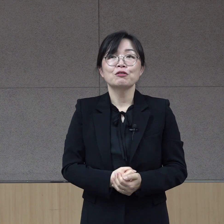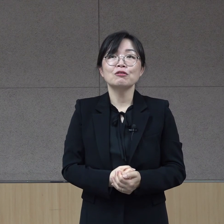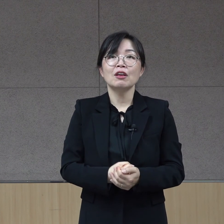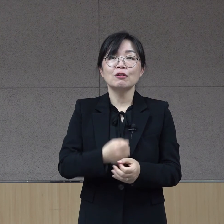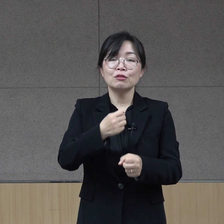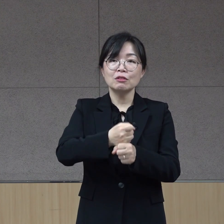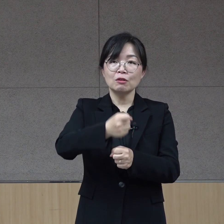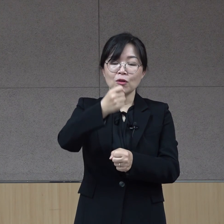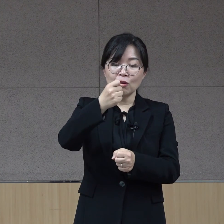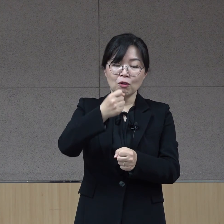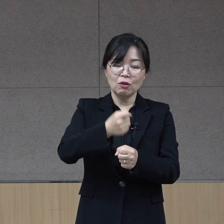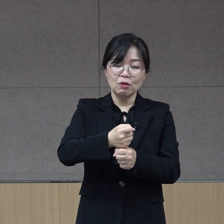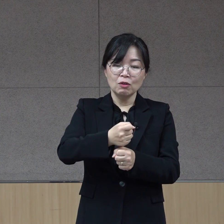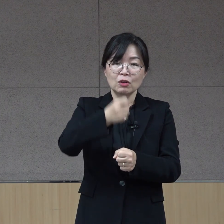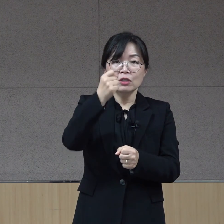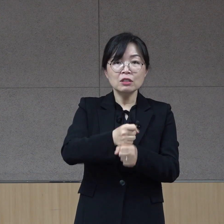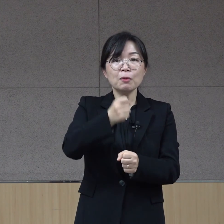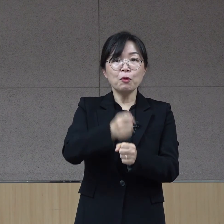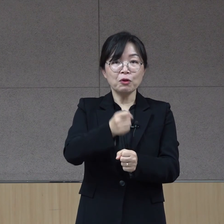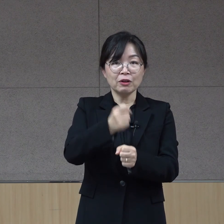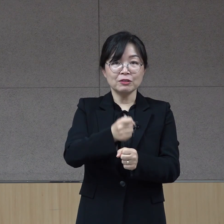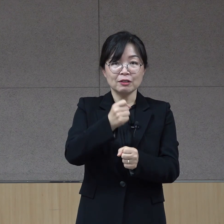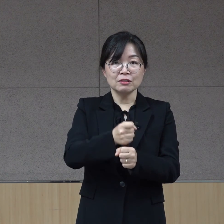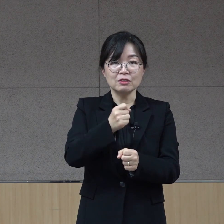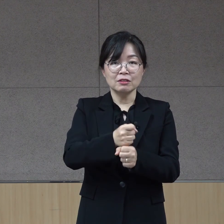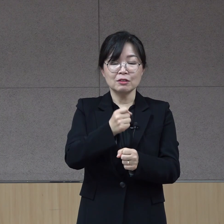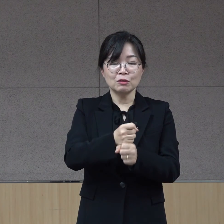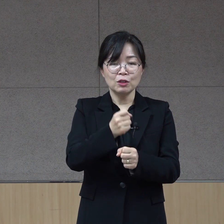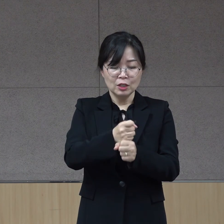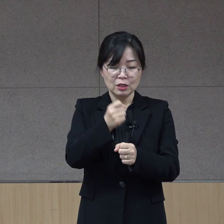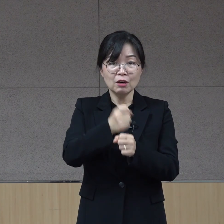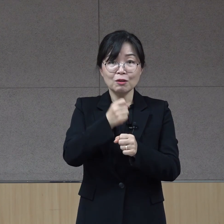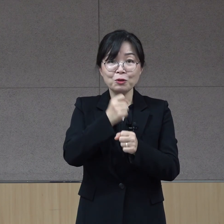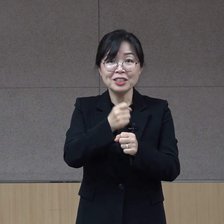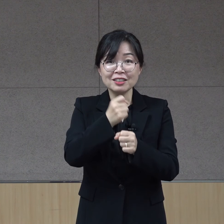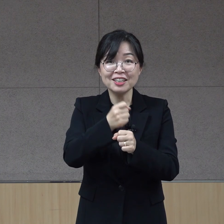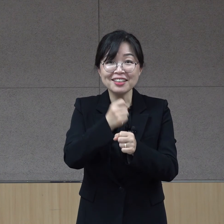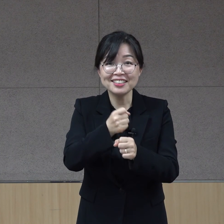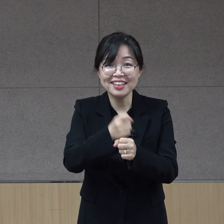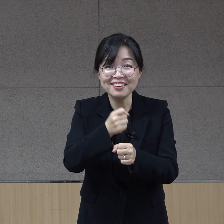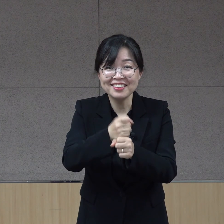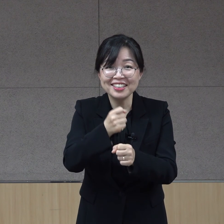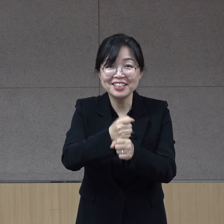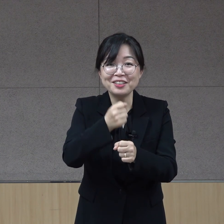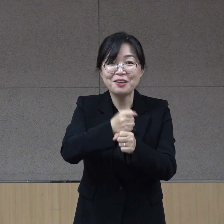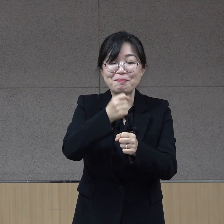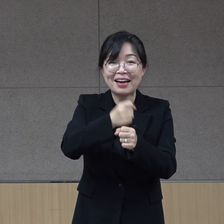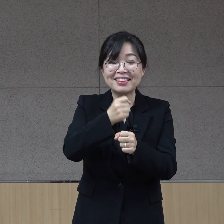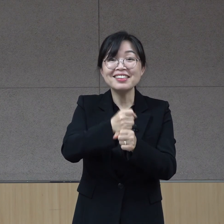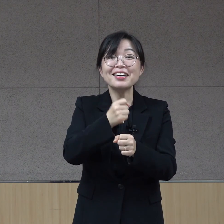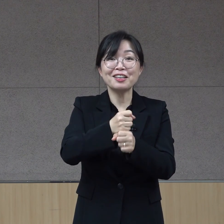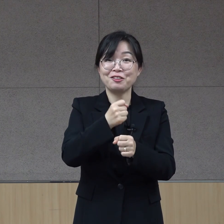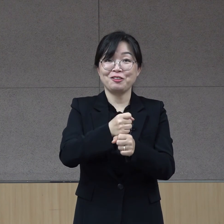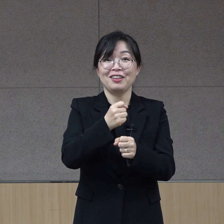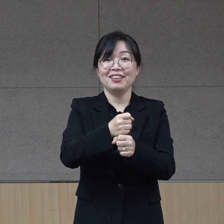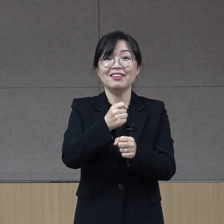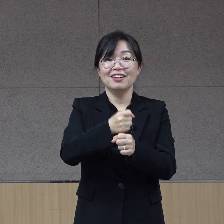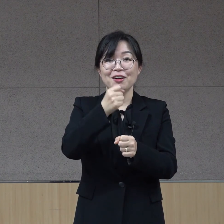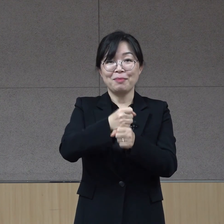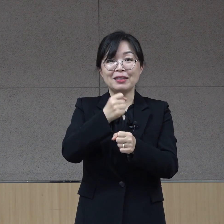그런데 이거를 이렇게 본 거예요, 저는. 그래서 혹시 이거 기억나세요? 이거는 만들다라는 수화예요.